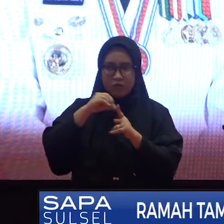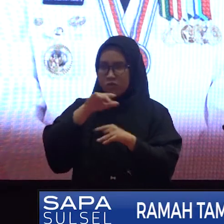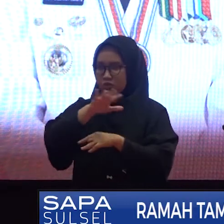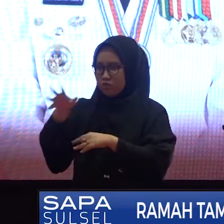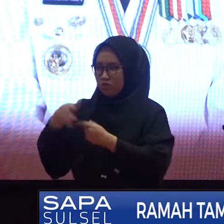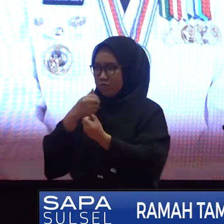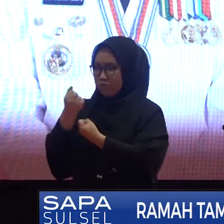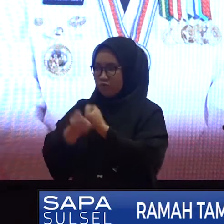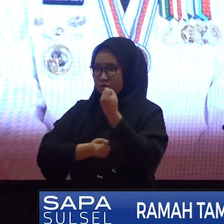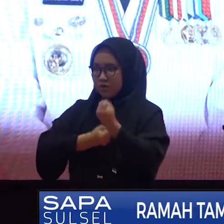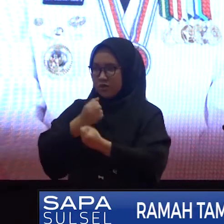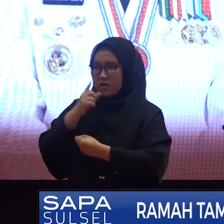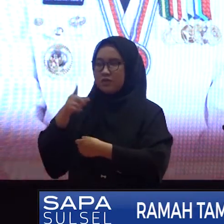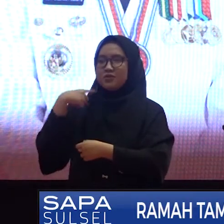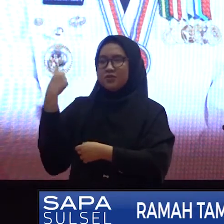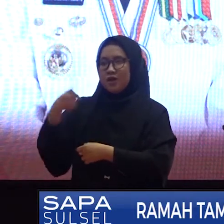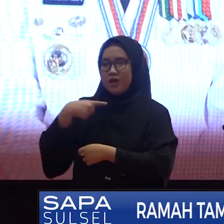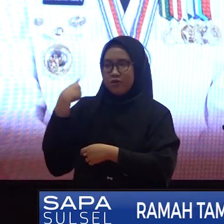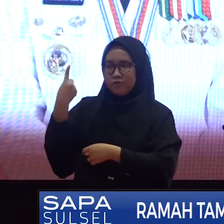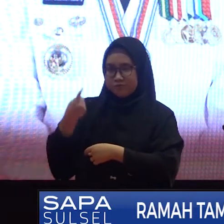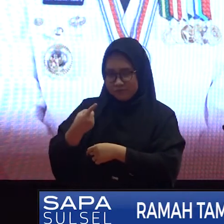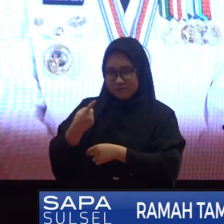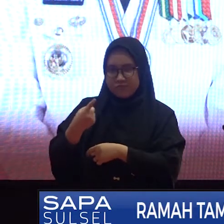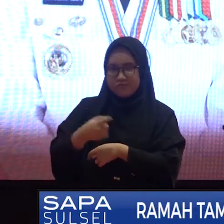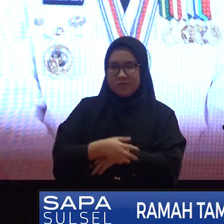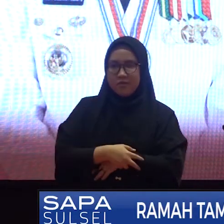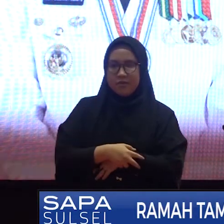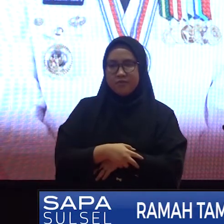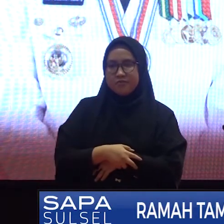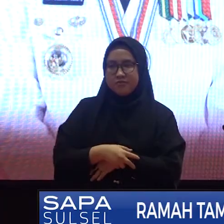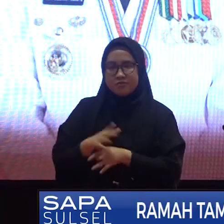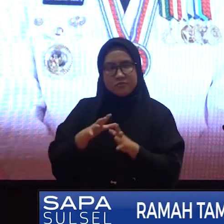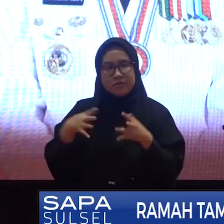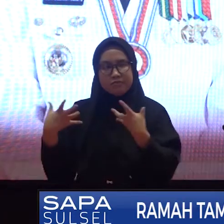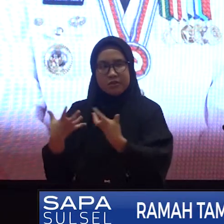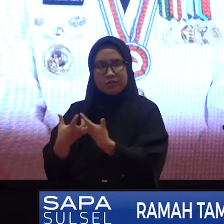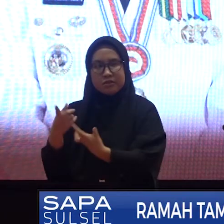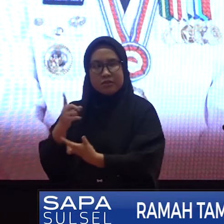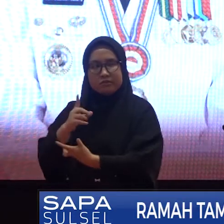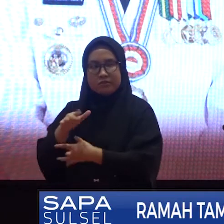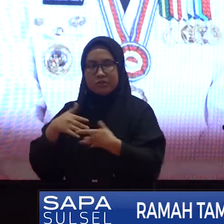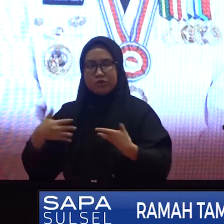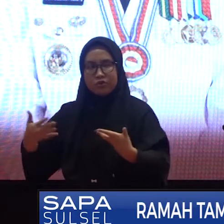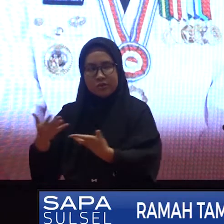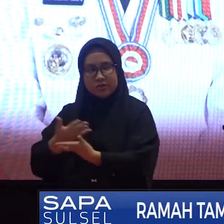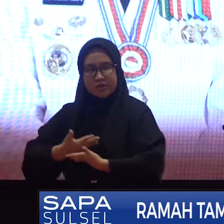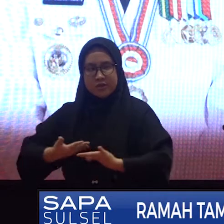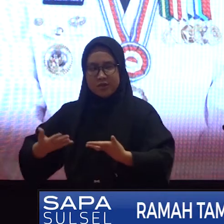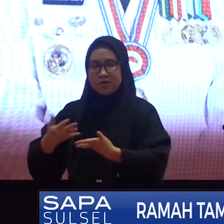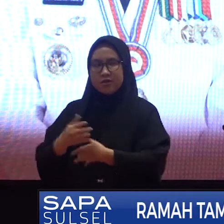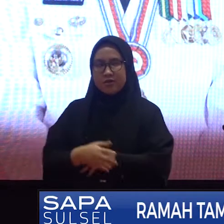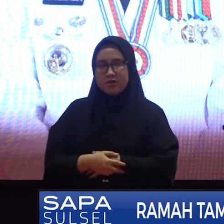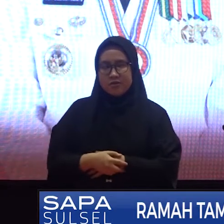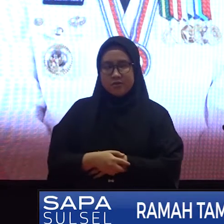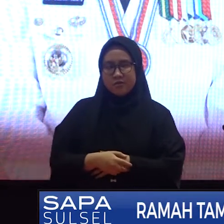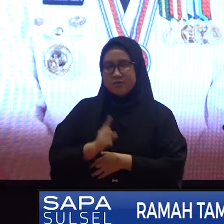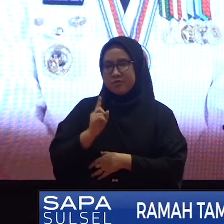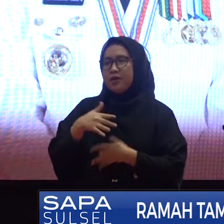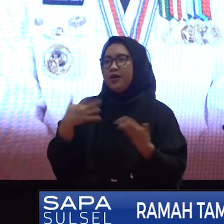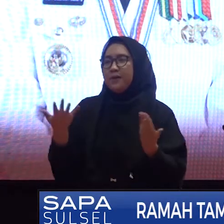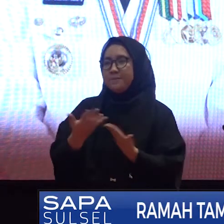pengusaha yang senantiasa adaptasi dengan suasana dan dinamika apa